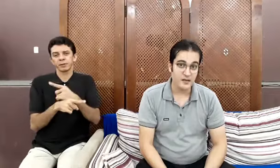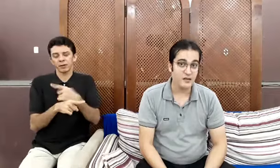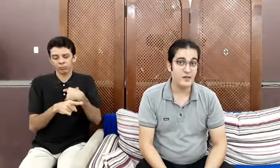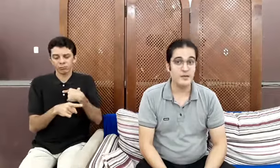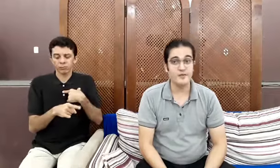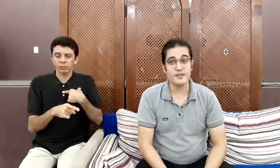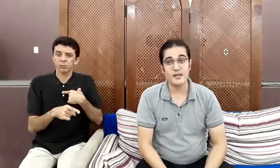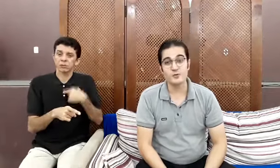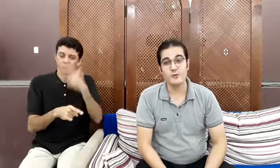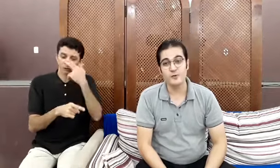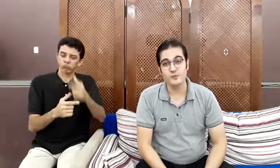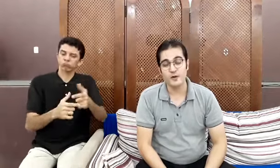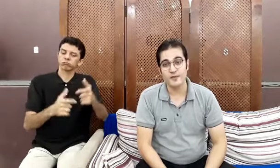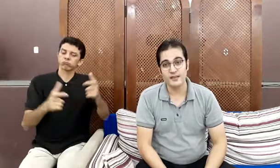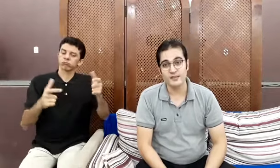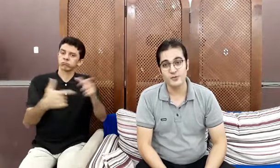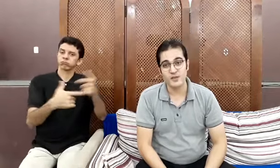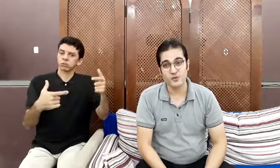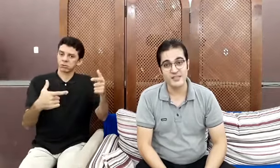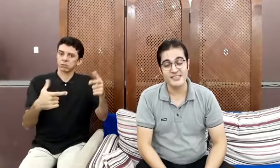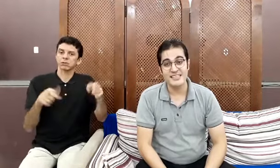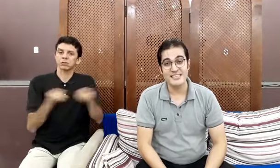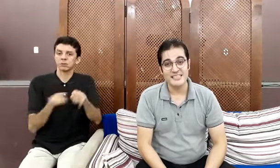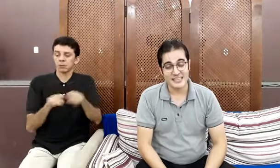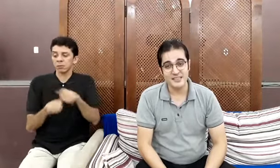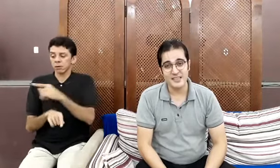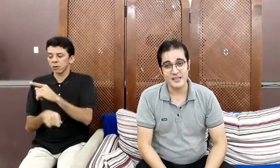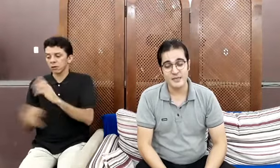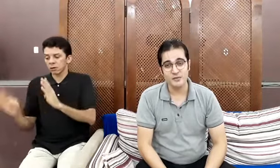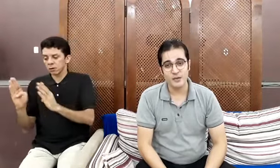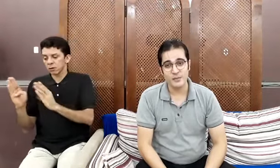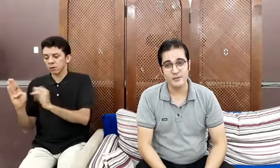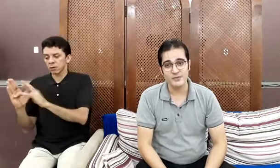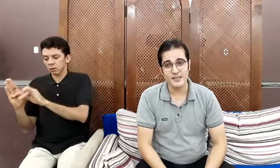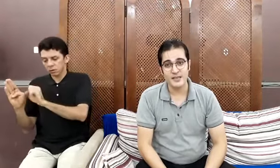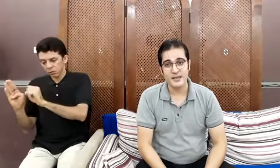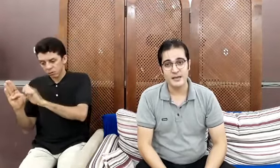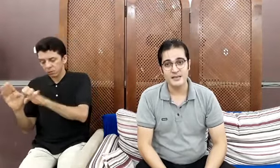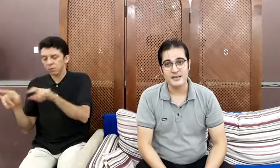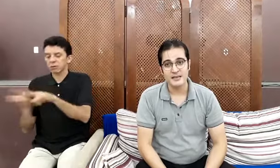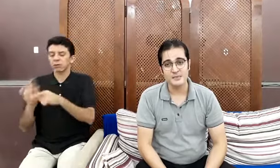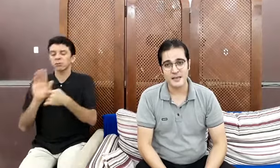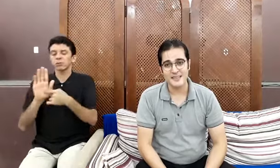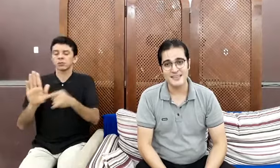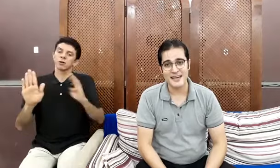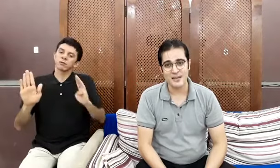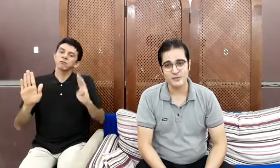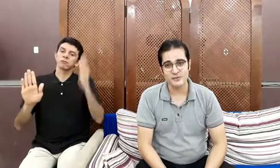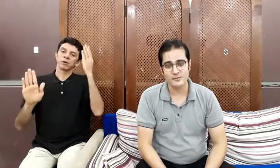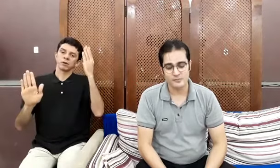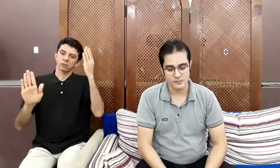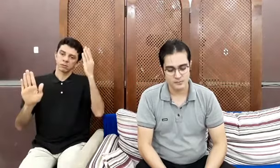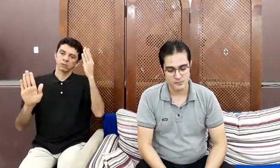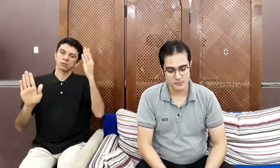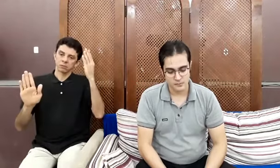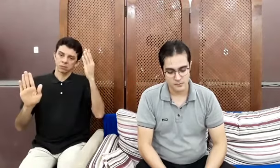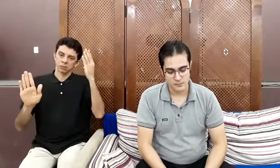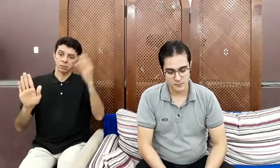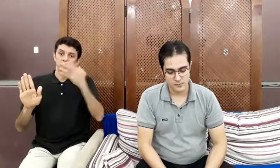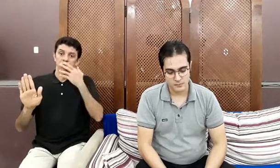Essa crise vai manifestar os falsos profetas, e os pastores sem discernimento também vão ser desmascarados.